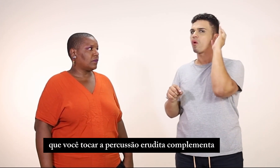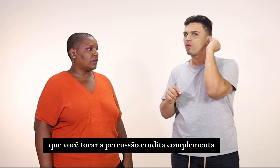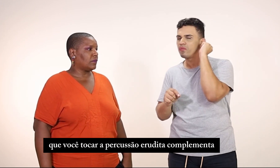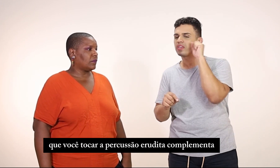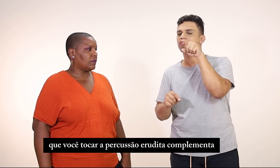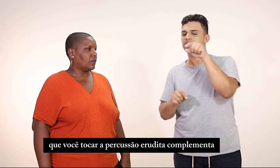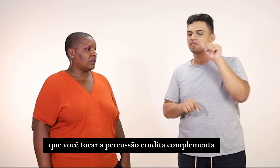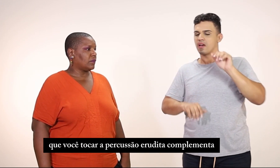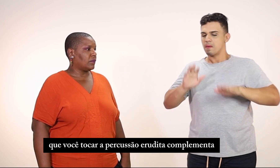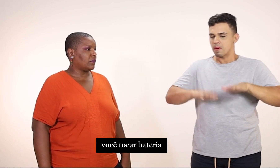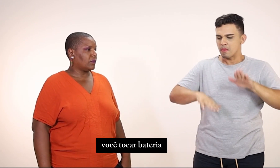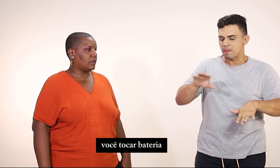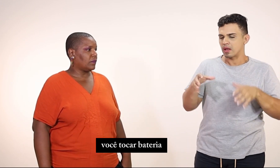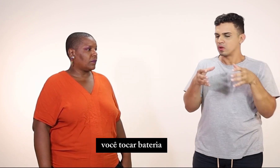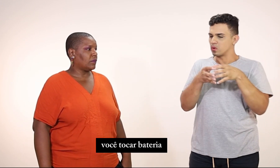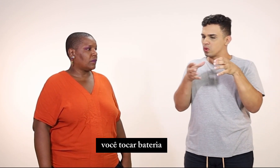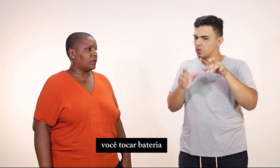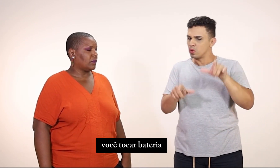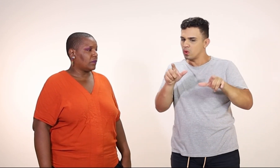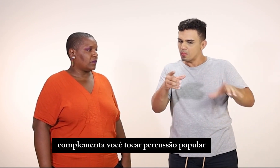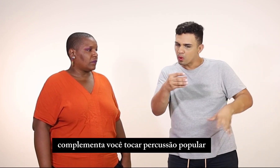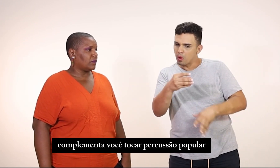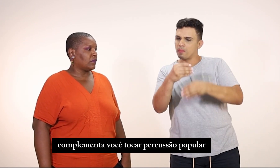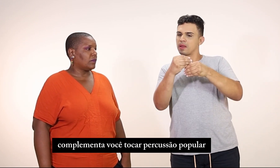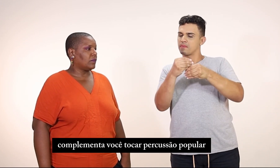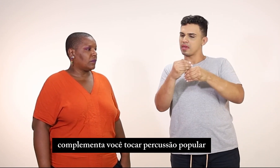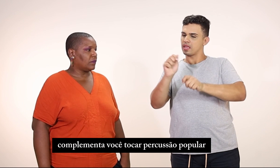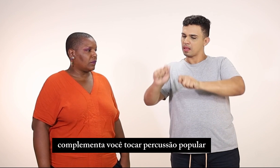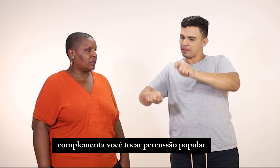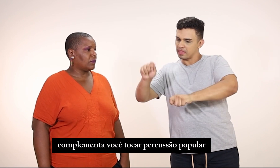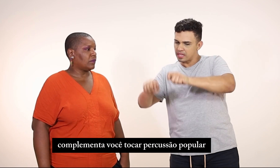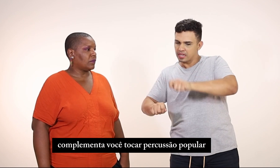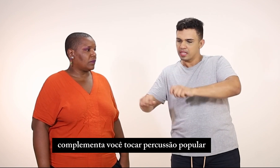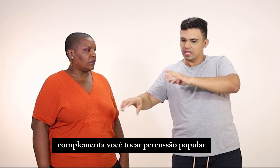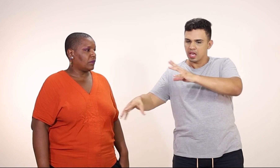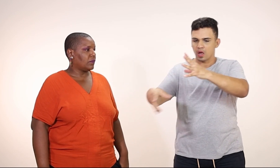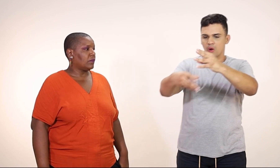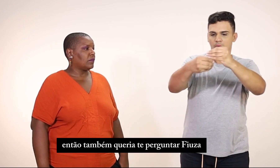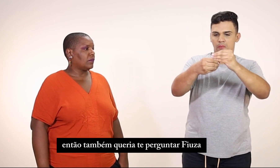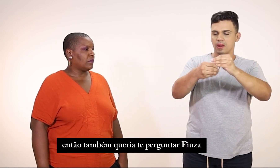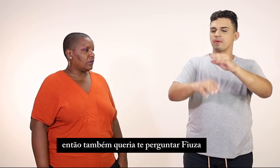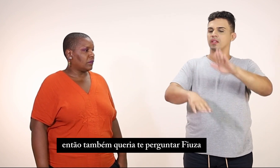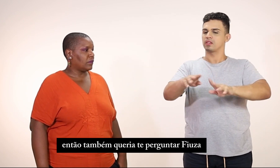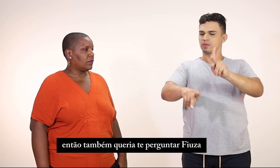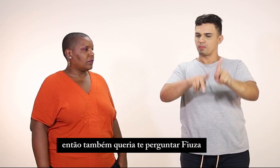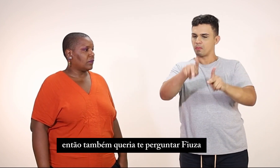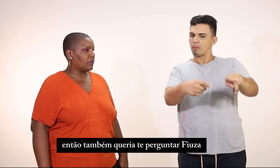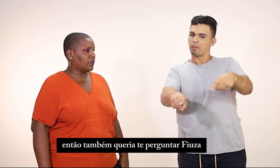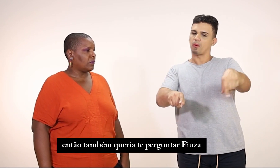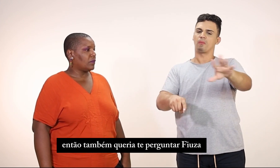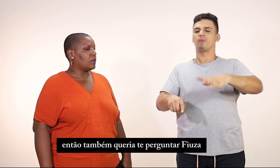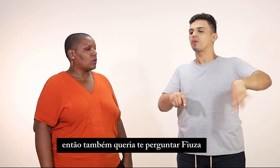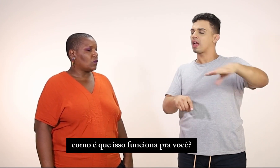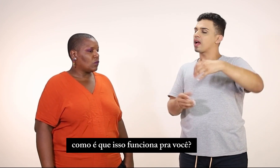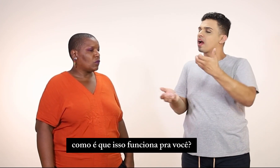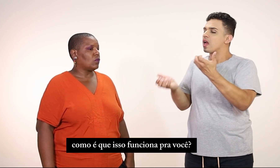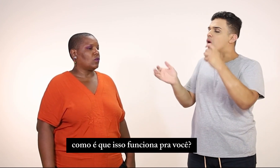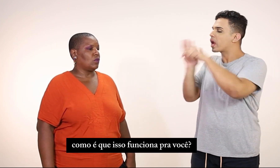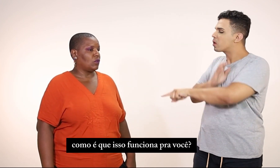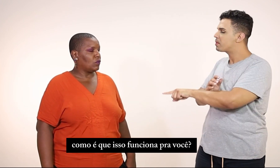erudita complementa você tocar a bateria, complementa você tocar a percussão popular. Então, também queria te perguntar, Fiuzi, como é que isso funciona para você?